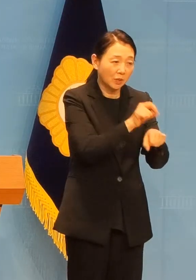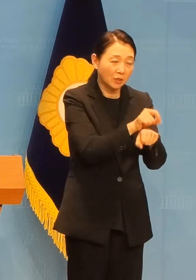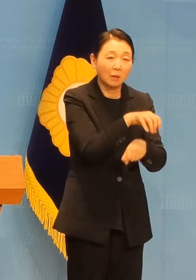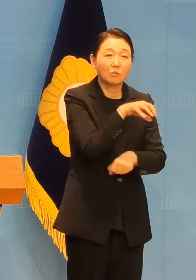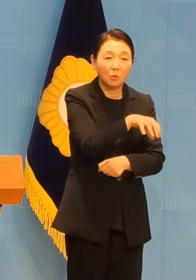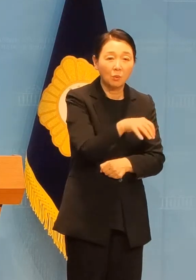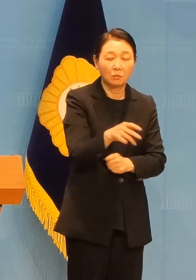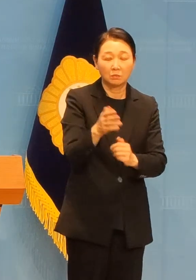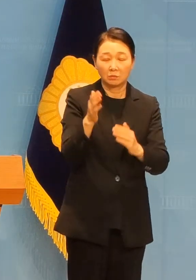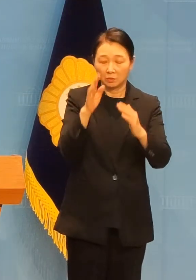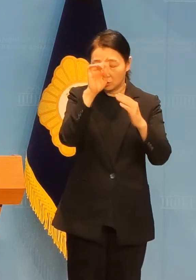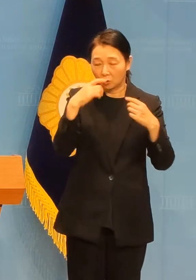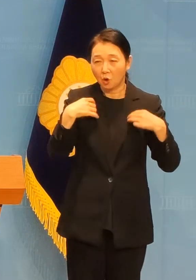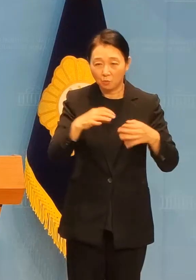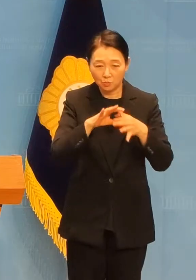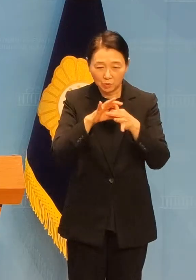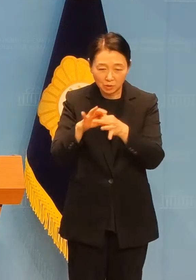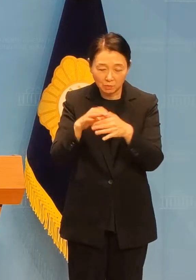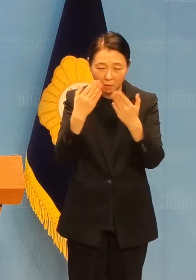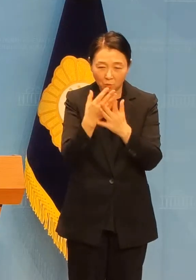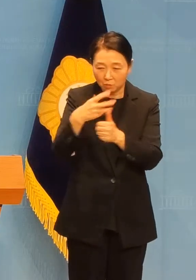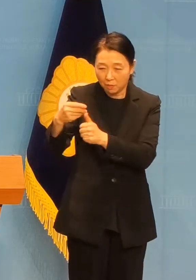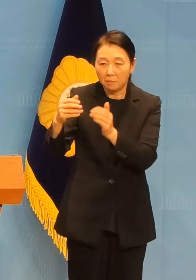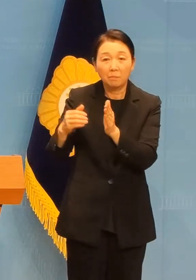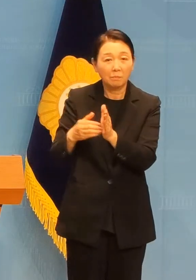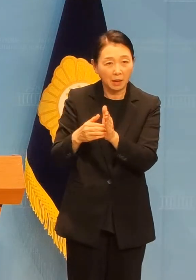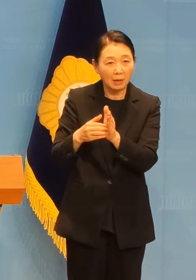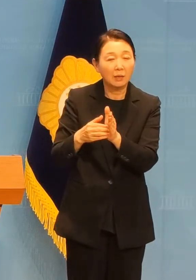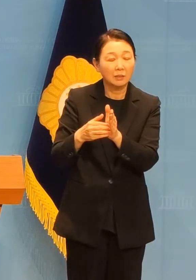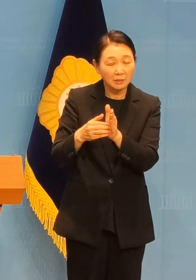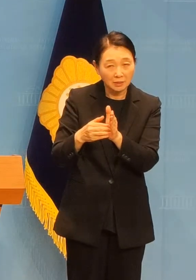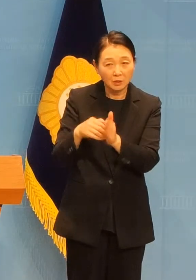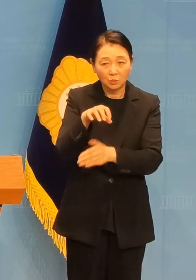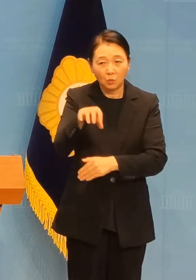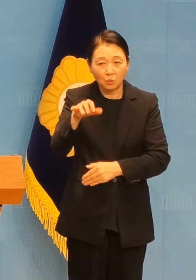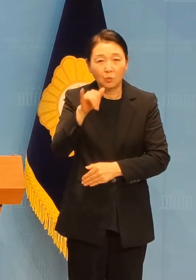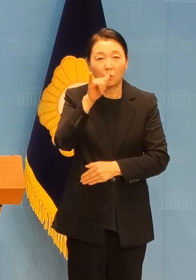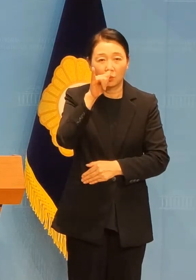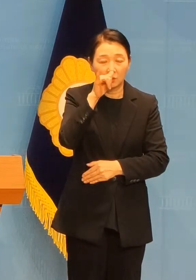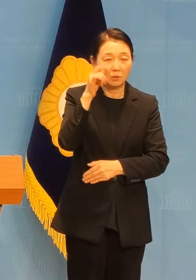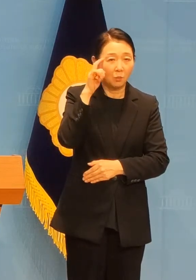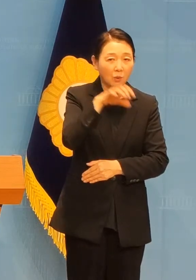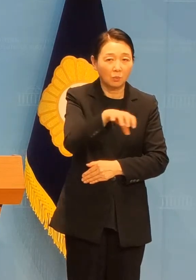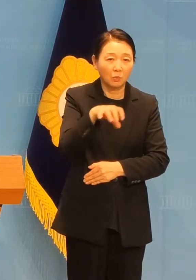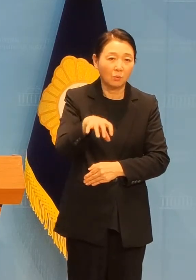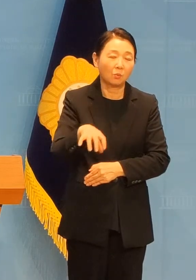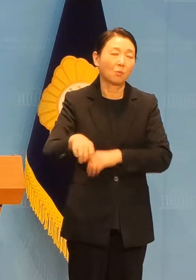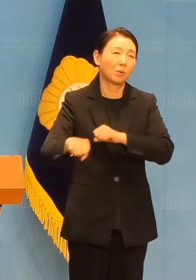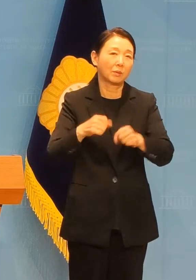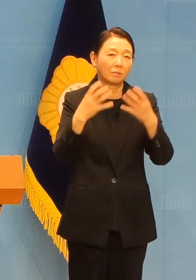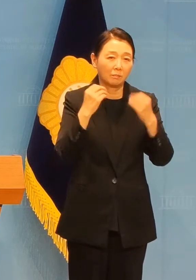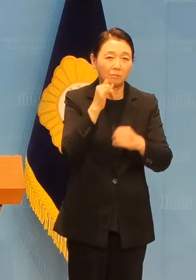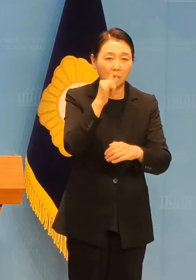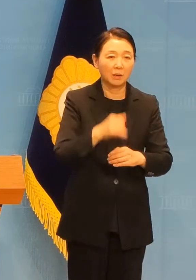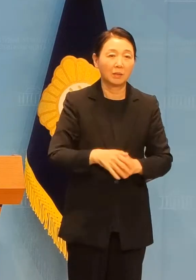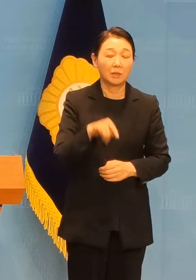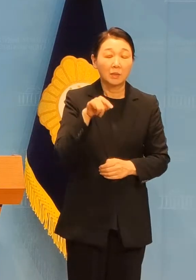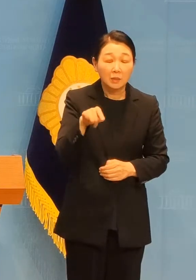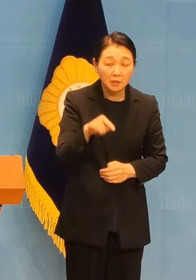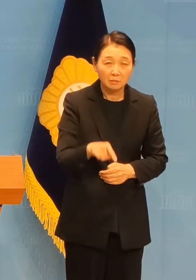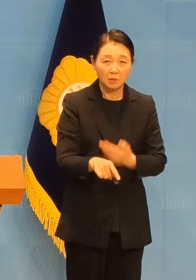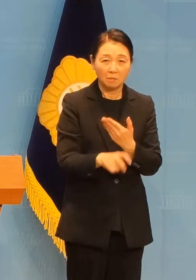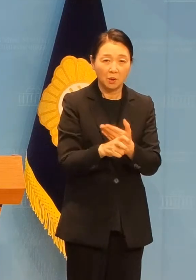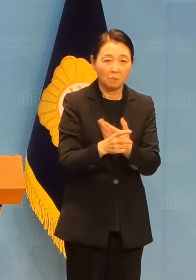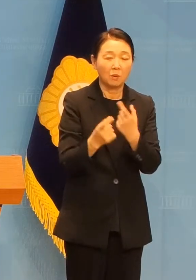정부 정보와 인맥을 모두 빼가는 대관 임원의 결탁, 곳곳에서 무수히 작동하고 있을 것입니다. 이는